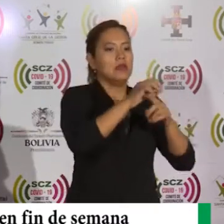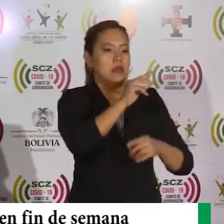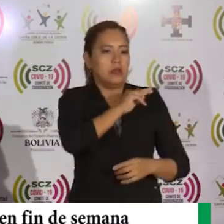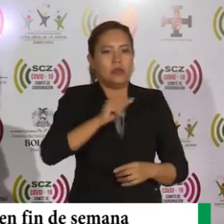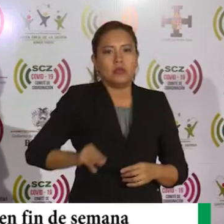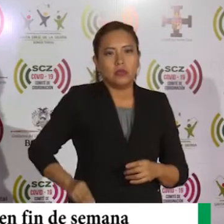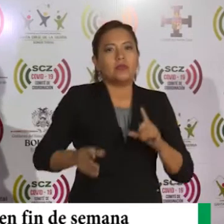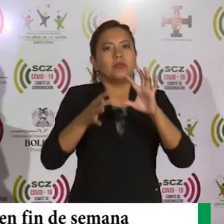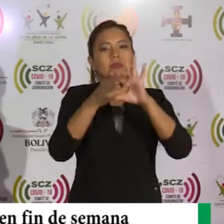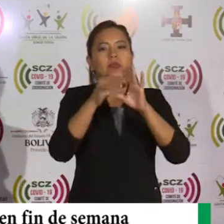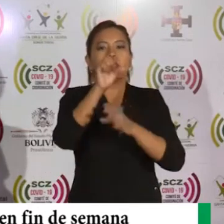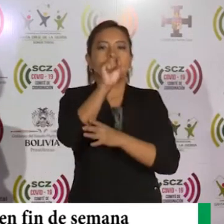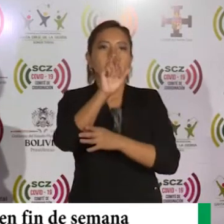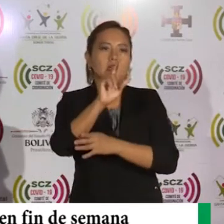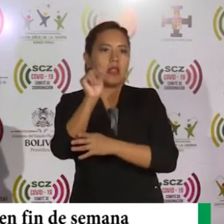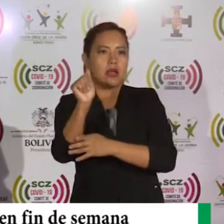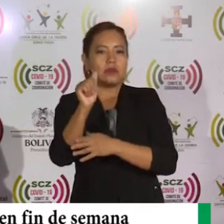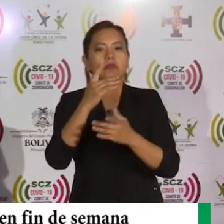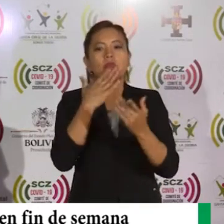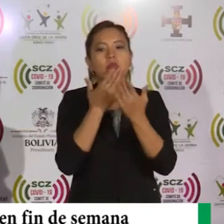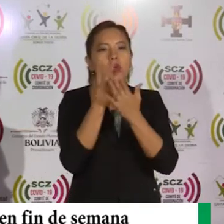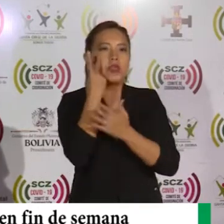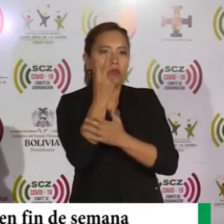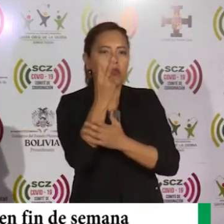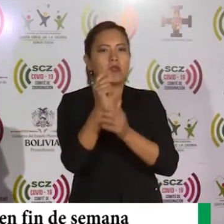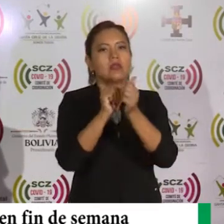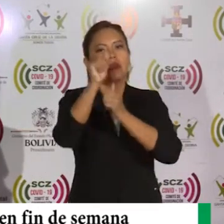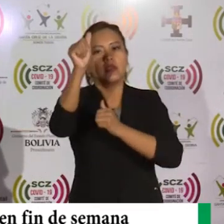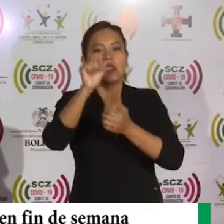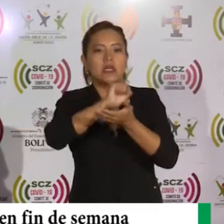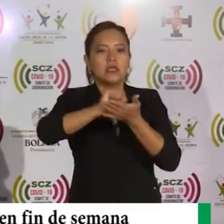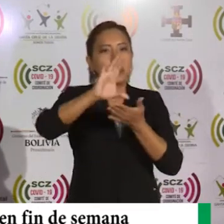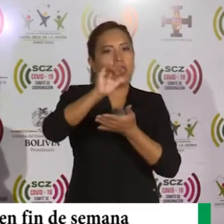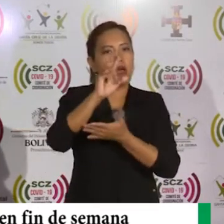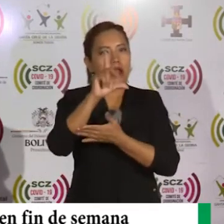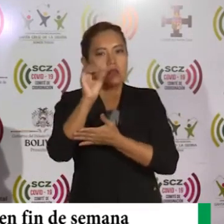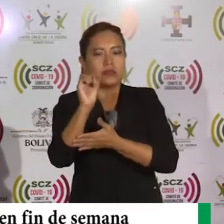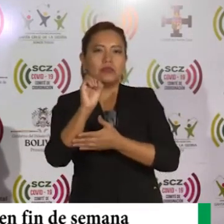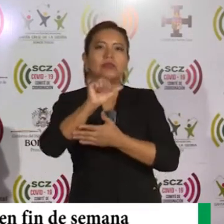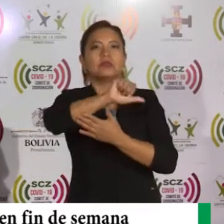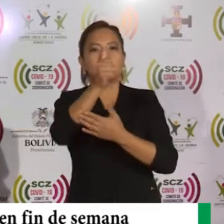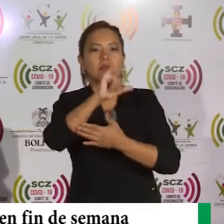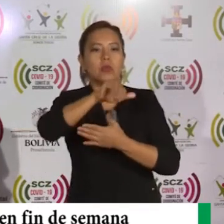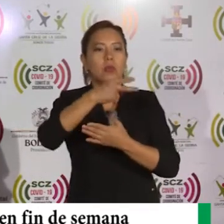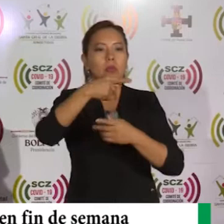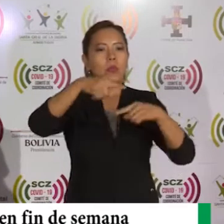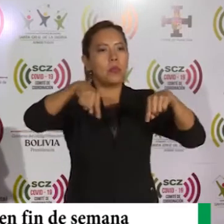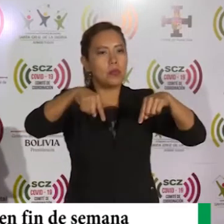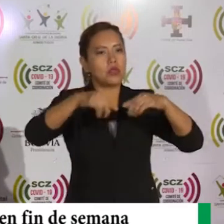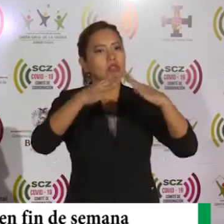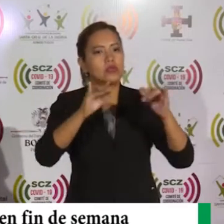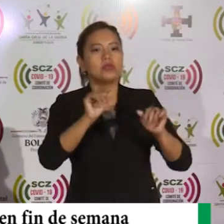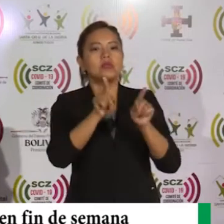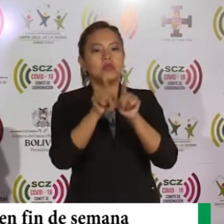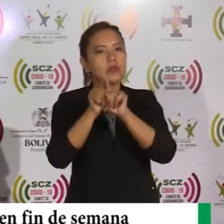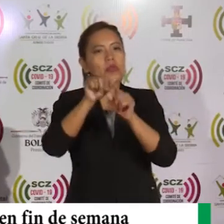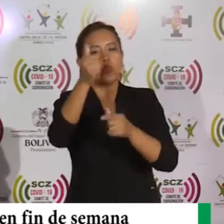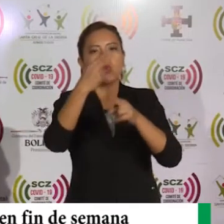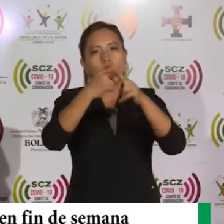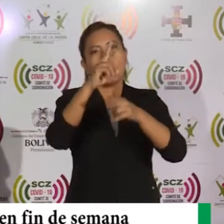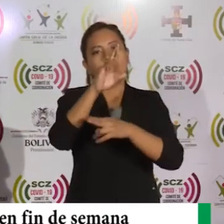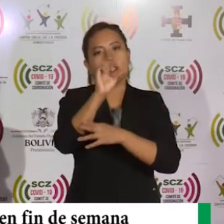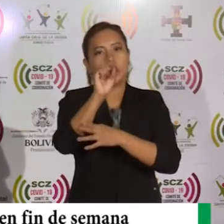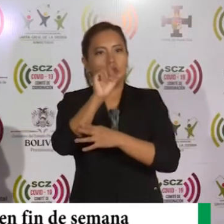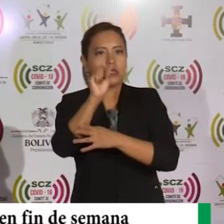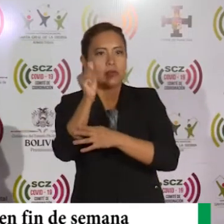provincia Sara y Chilo, municipio de Buenavista, San Carlos, municipio de San Juan, Puerto Chuelo, Santa Rosa y